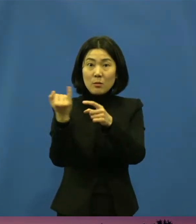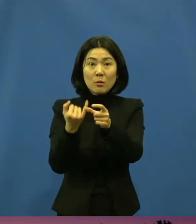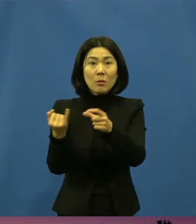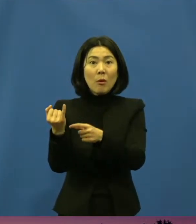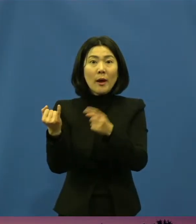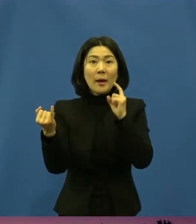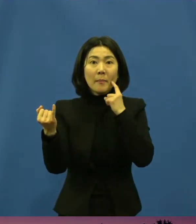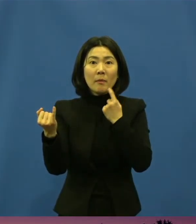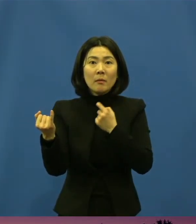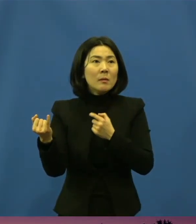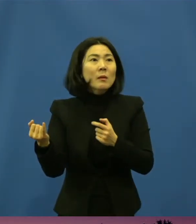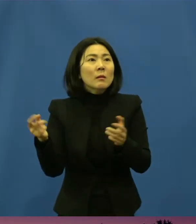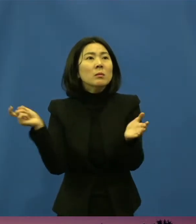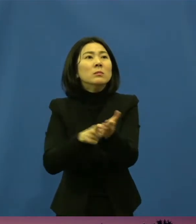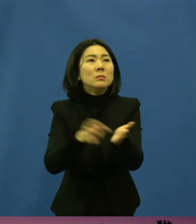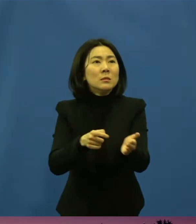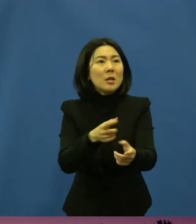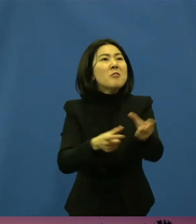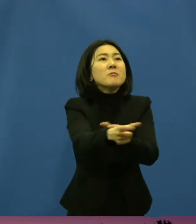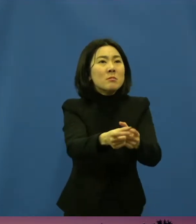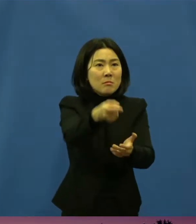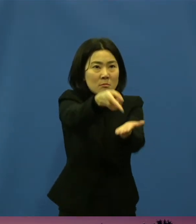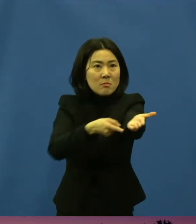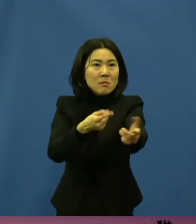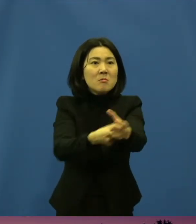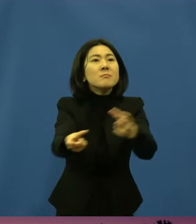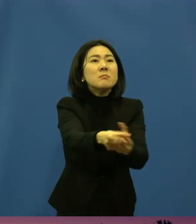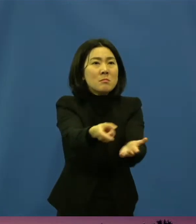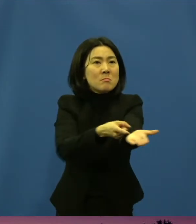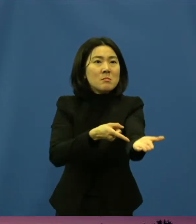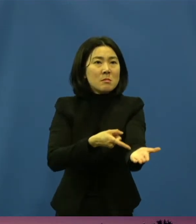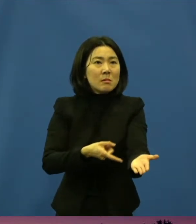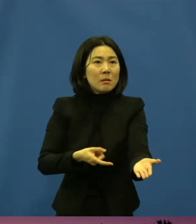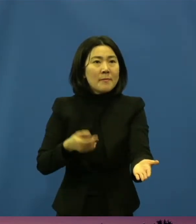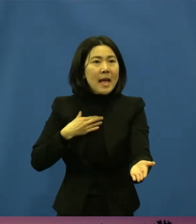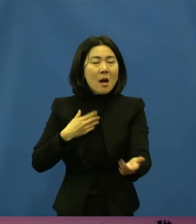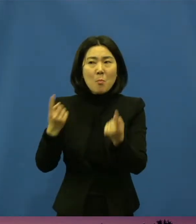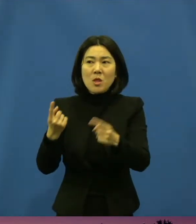이게 병이 무슨 병입니까? 만족하지 못하는 병이에요.